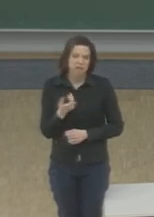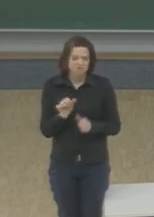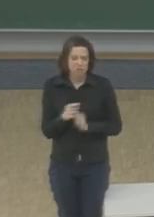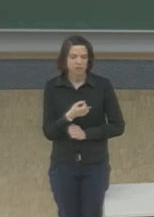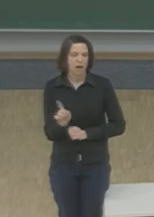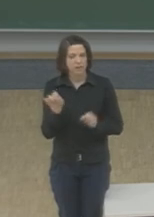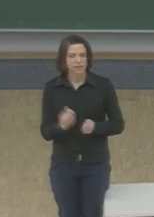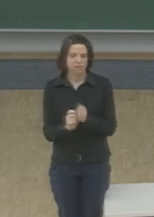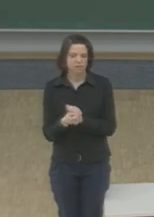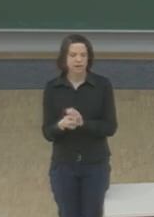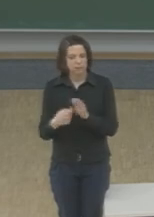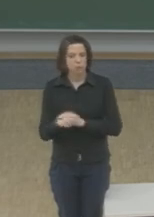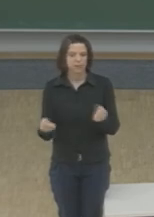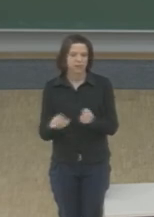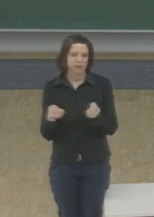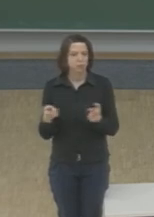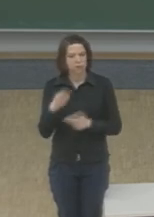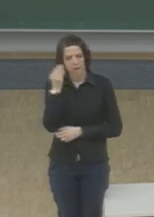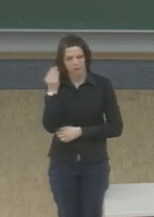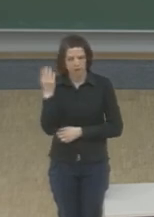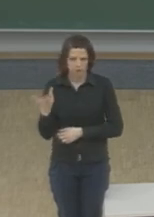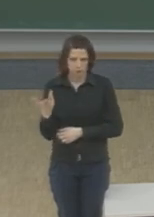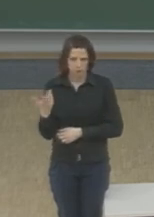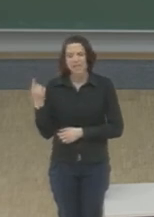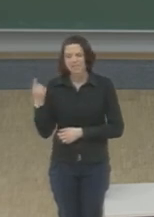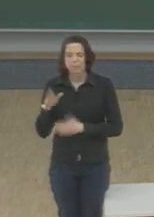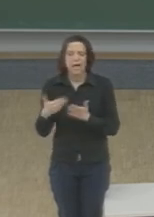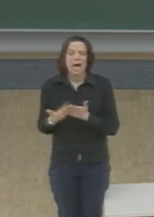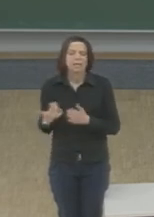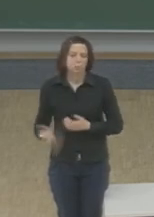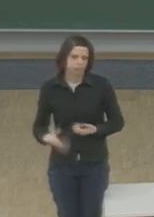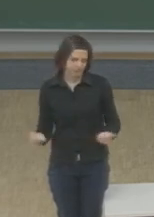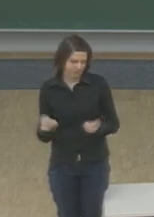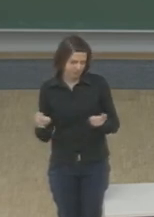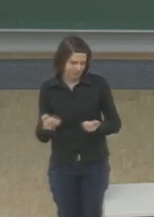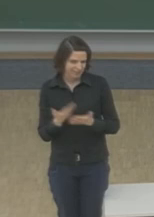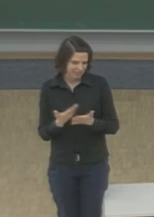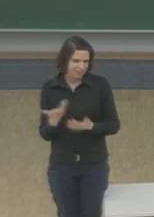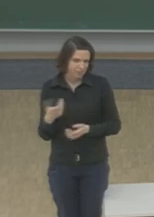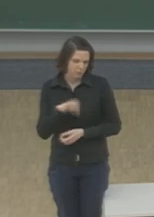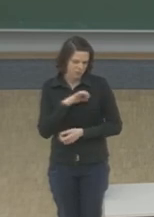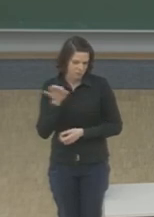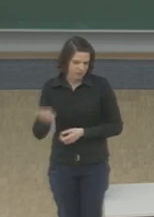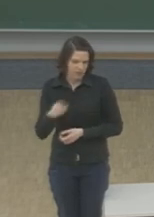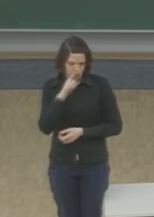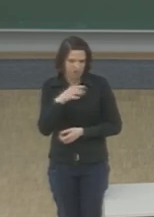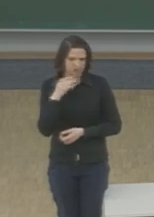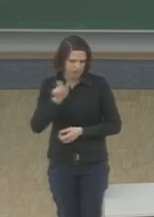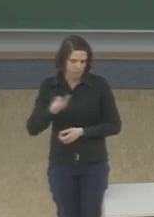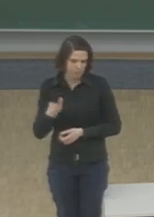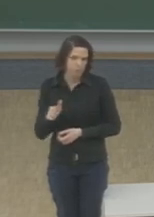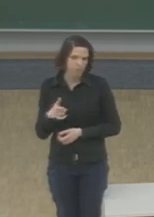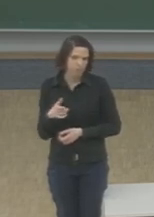könnte. Man sollte hier vielleicht dazu sagen, dass er selber solche Trainings angeboten hat. So ganz uneigennützig ist das vielleicht